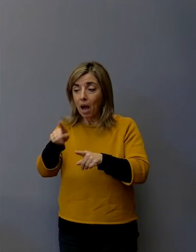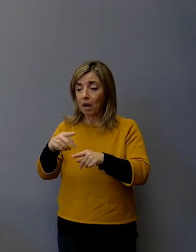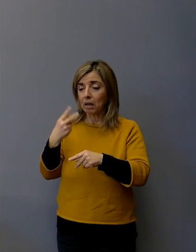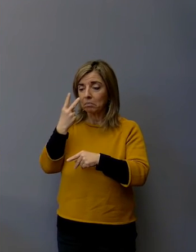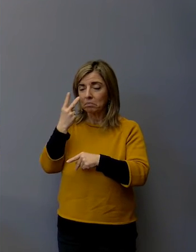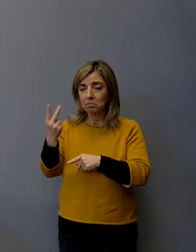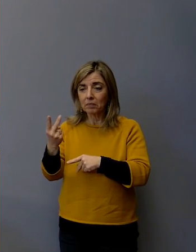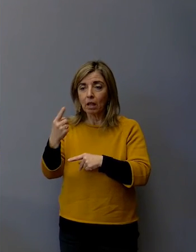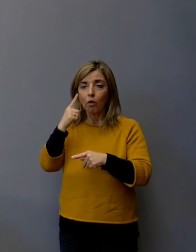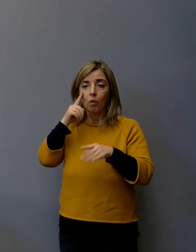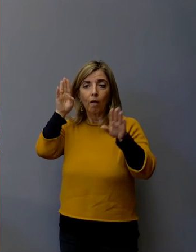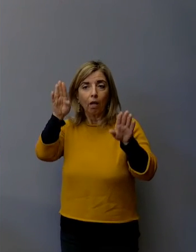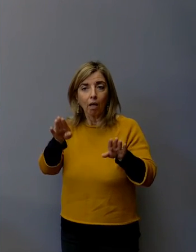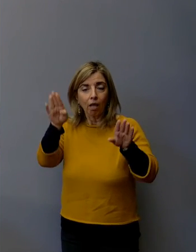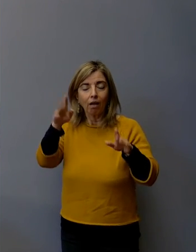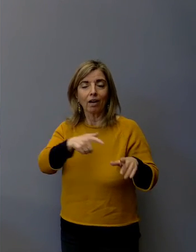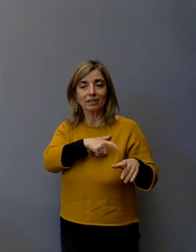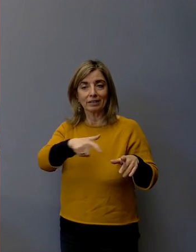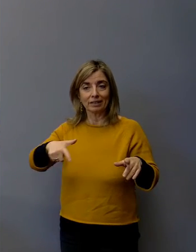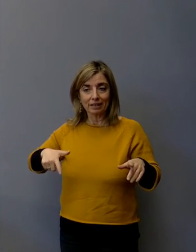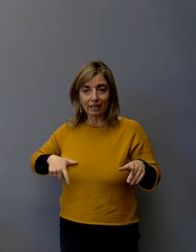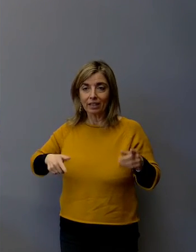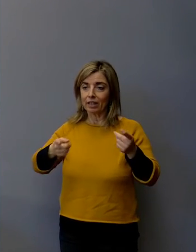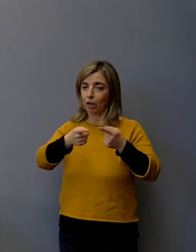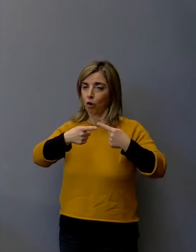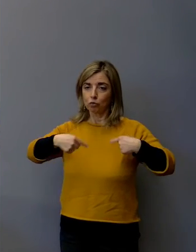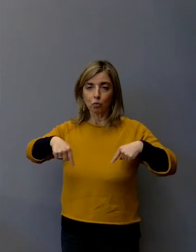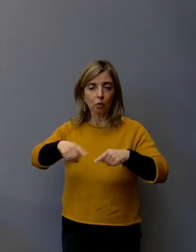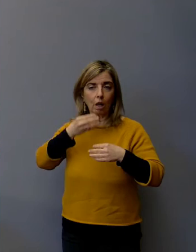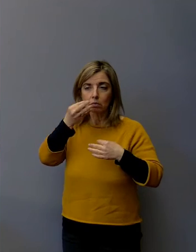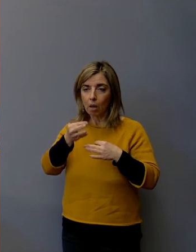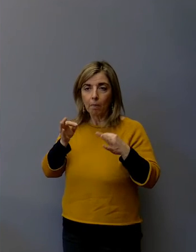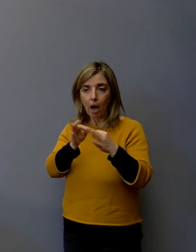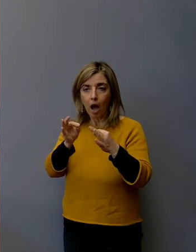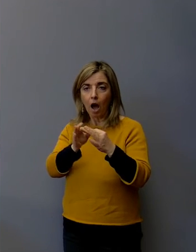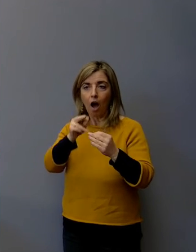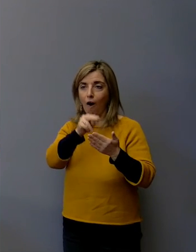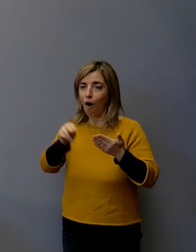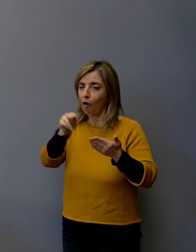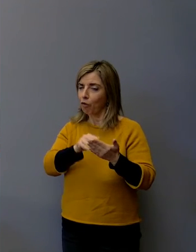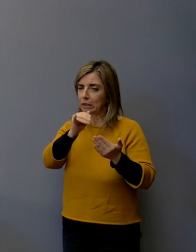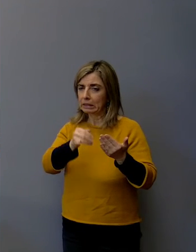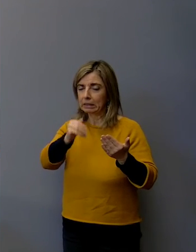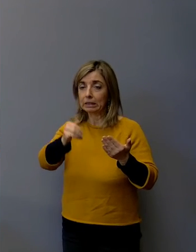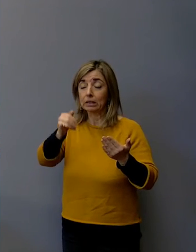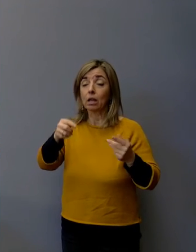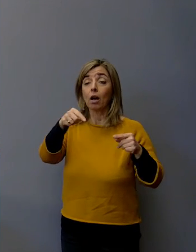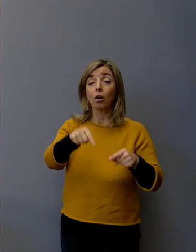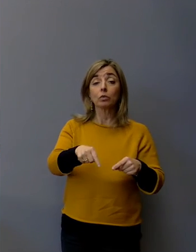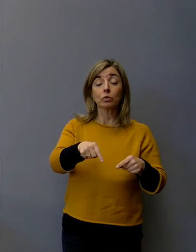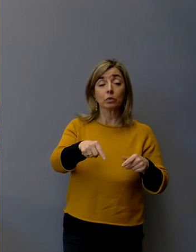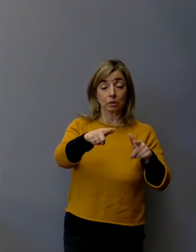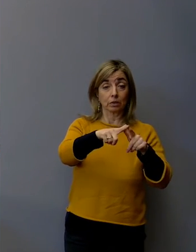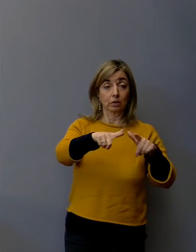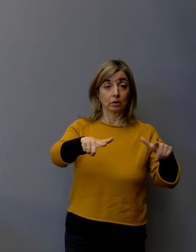sindaco e alla giunta e che vota sempre a favore oggi se ne vedrà bene la città di questa di